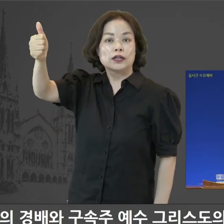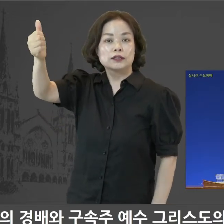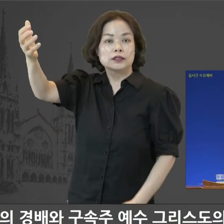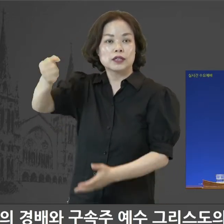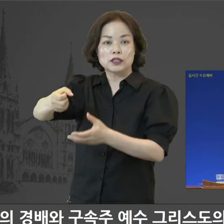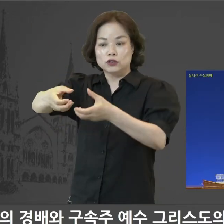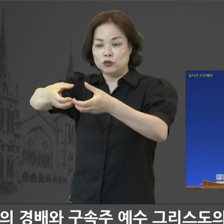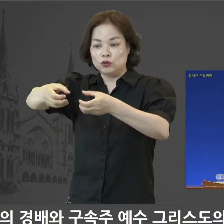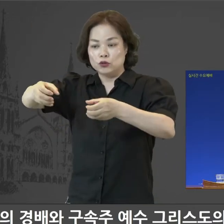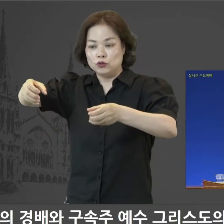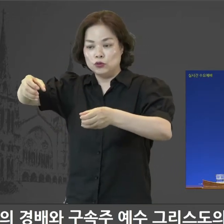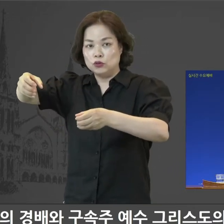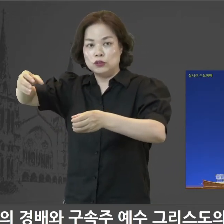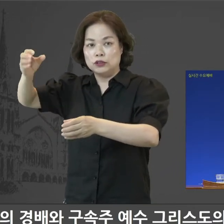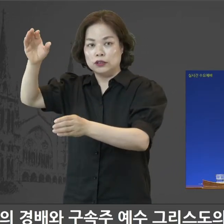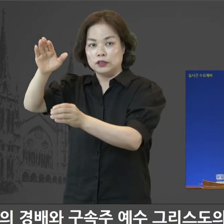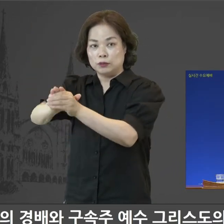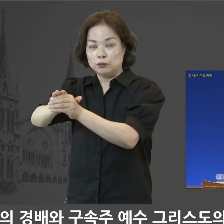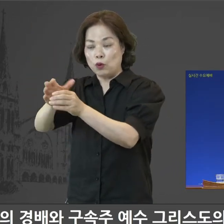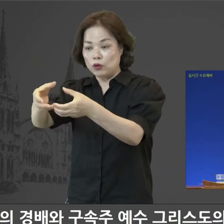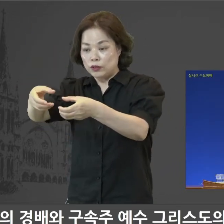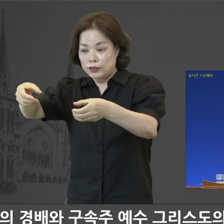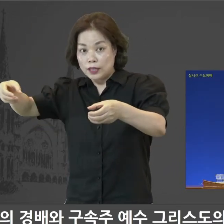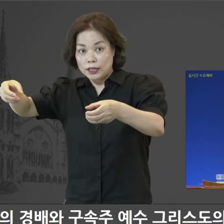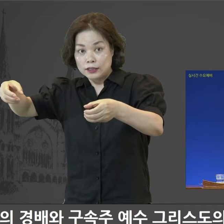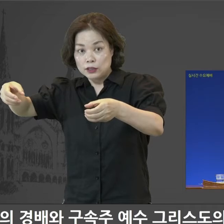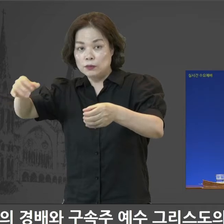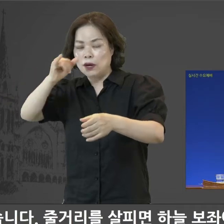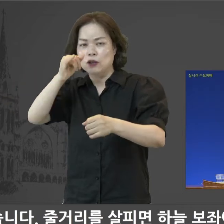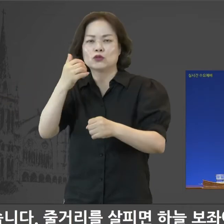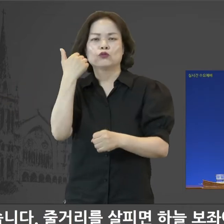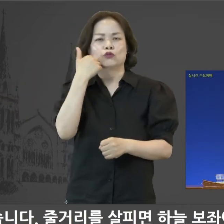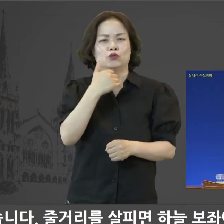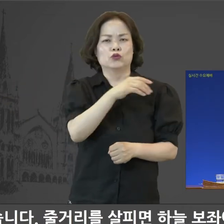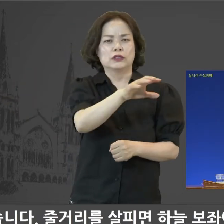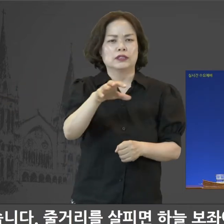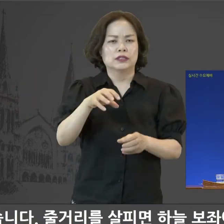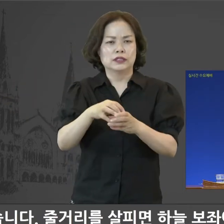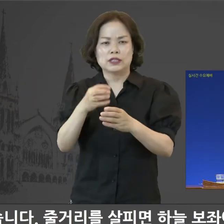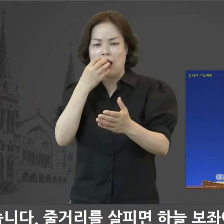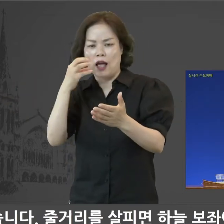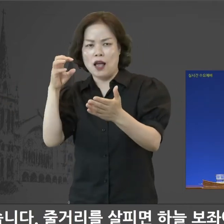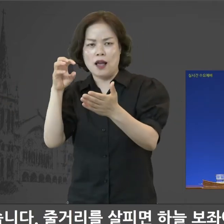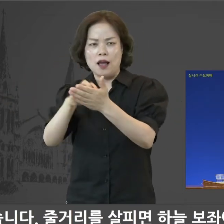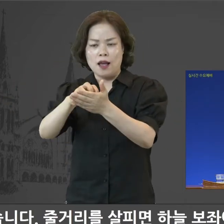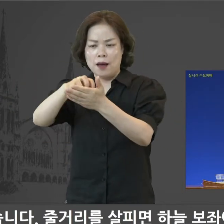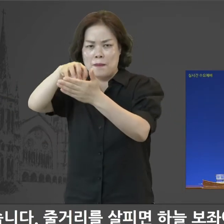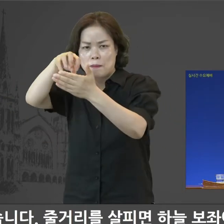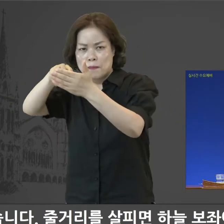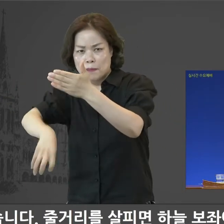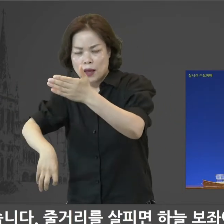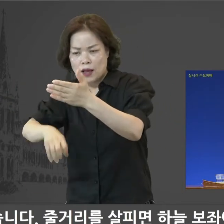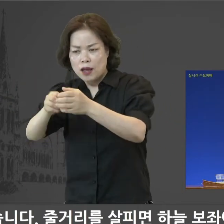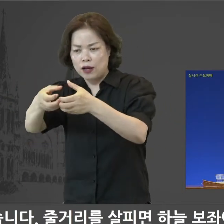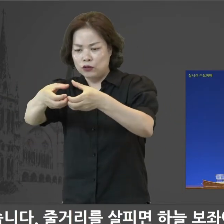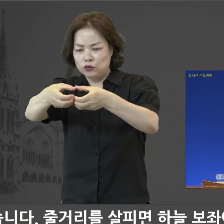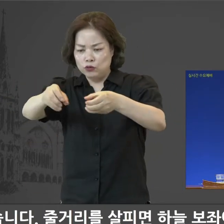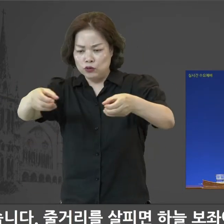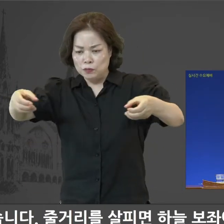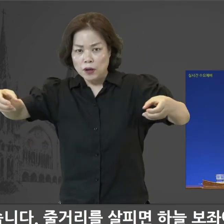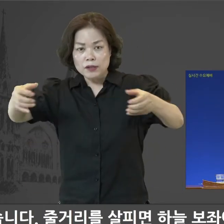봉인된 두루마리가 올려져 있습니다. 근데 그 누구도 그 인을 떼고 그 두루마리를 펼칠